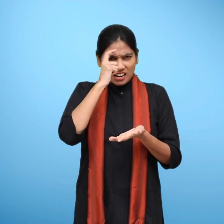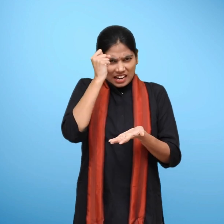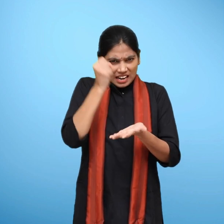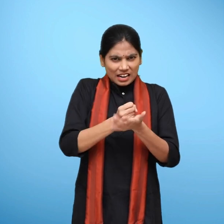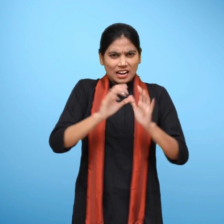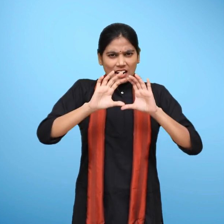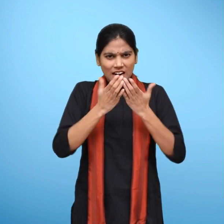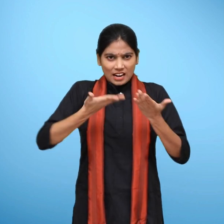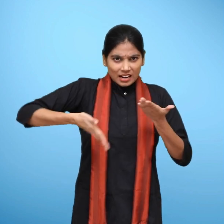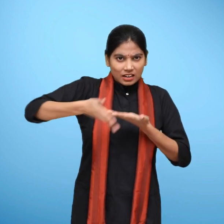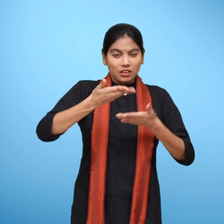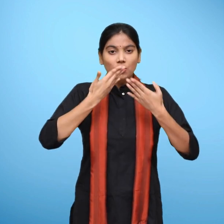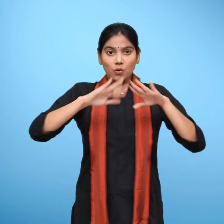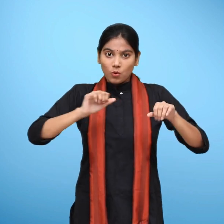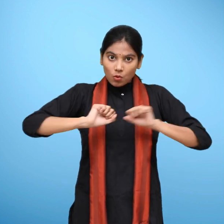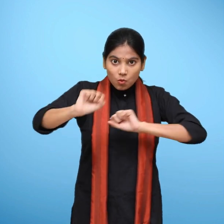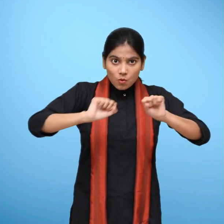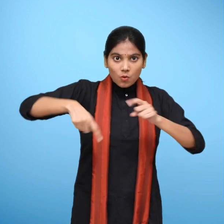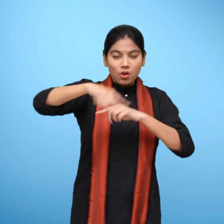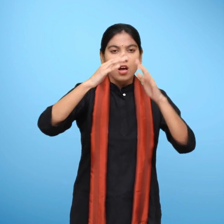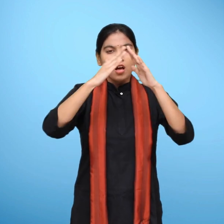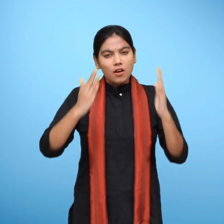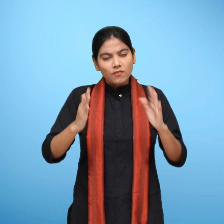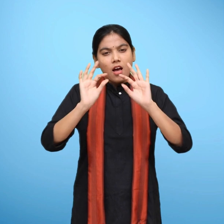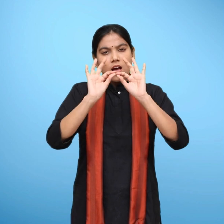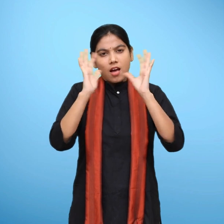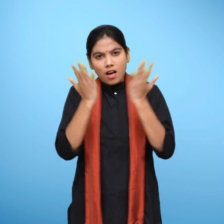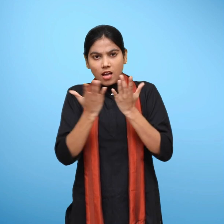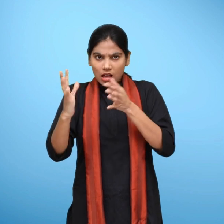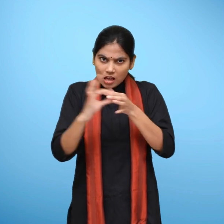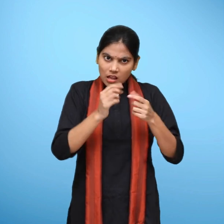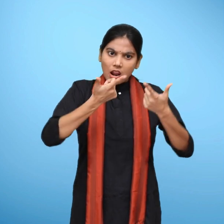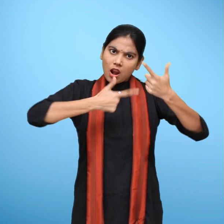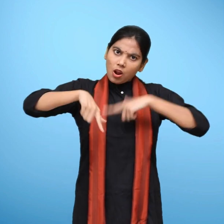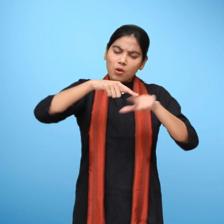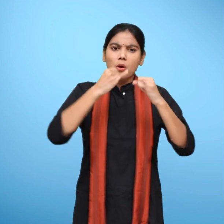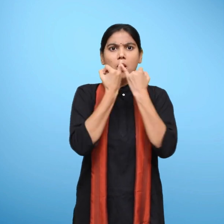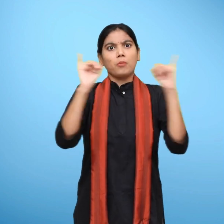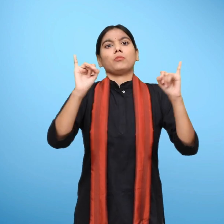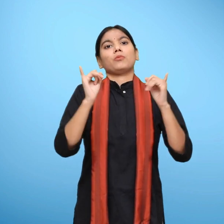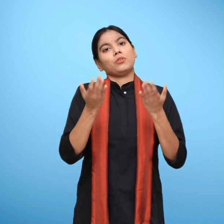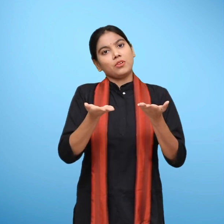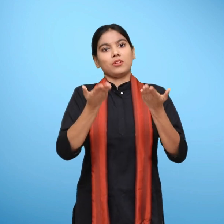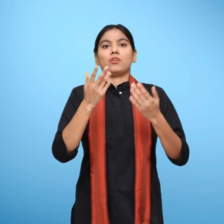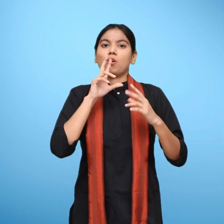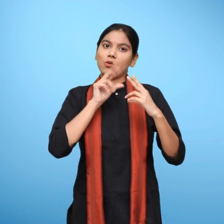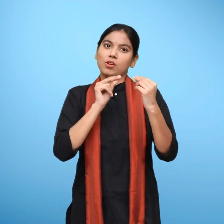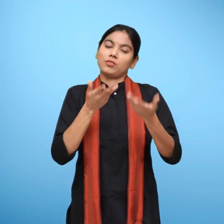कक्षा के सभी बच्चों को अपने घर परिवार के विषय में अपनी भाषा में कहने की स्वतंत्रता एवं अवसर